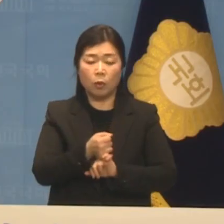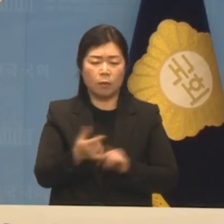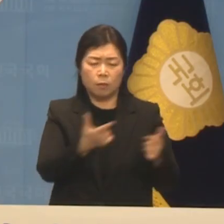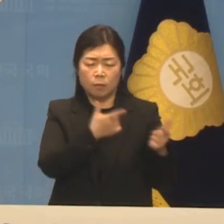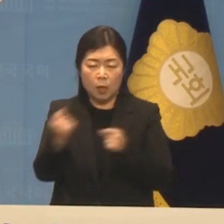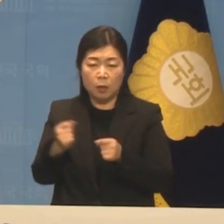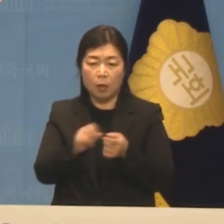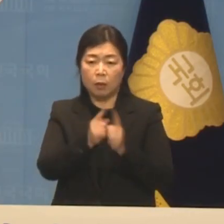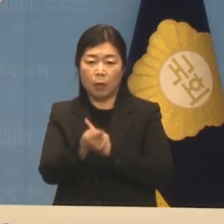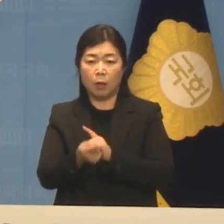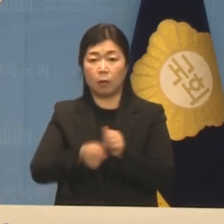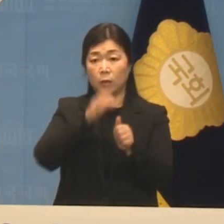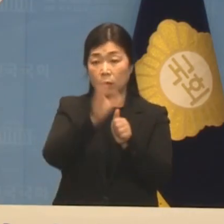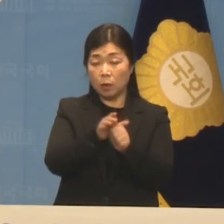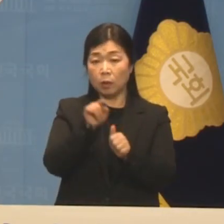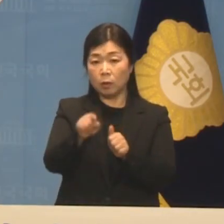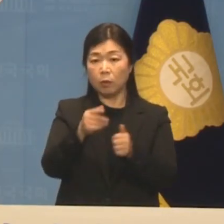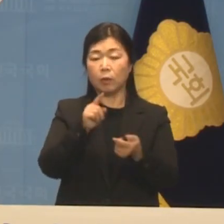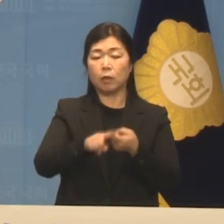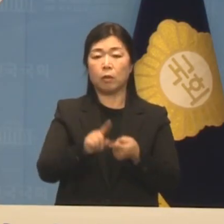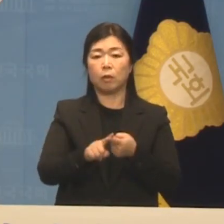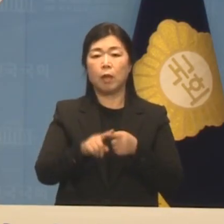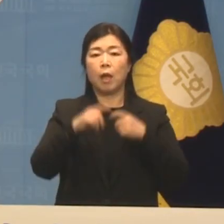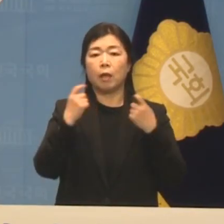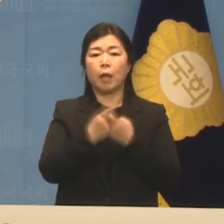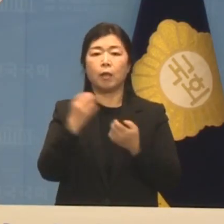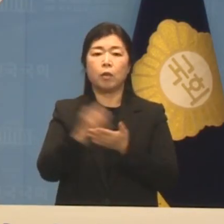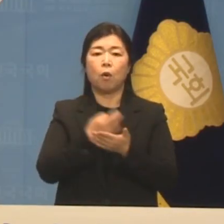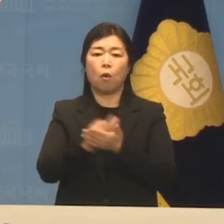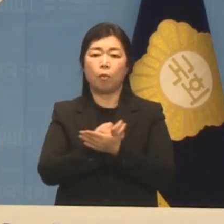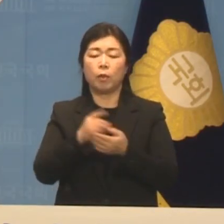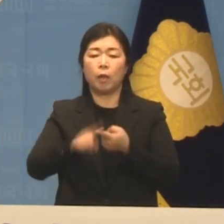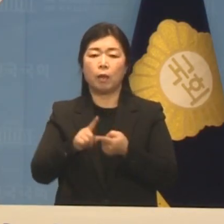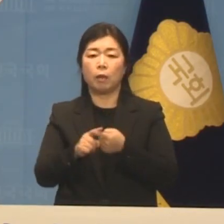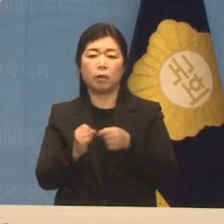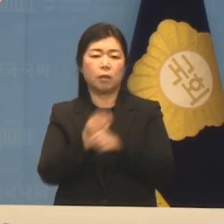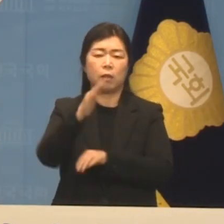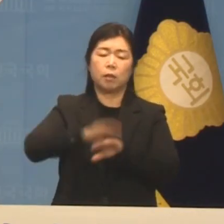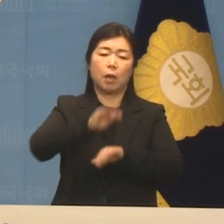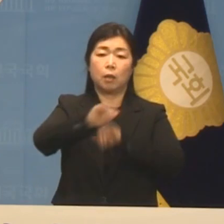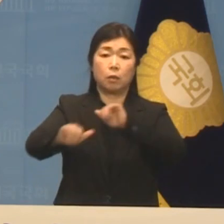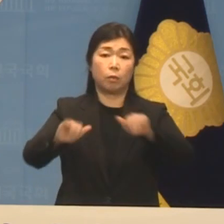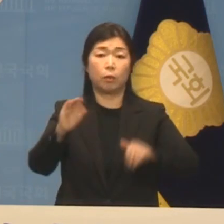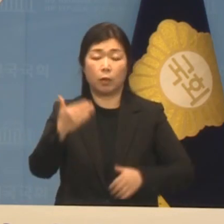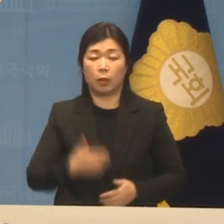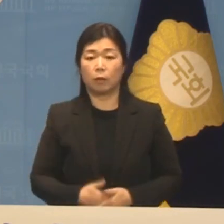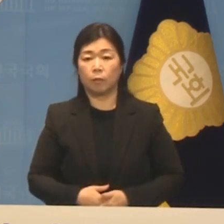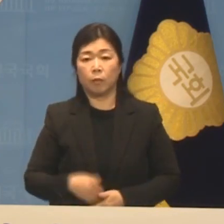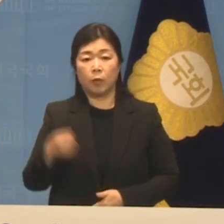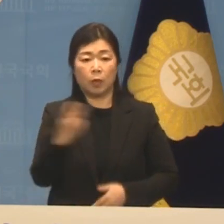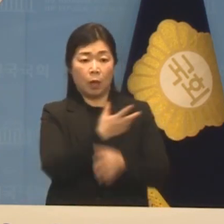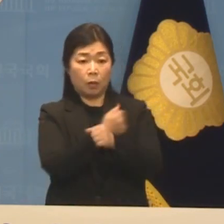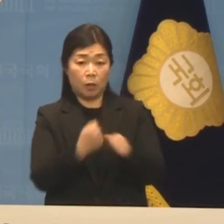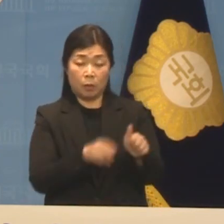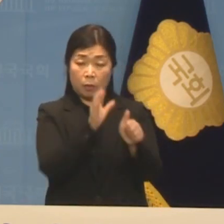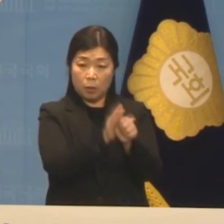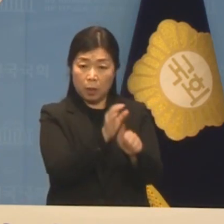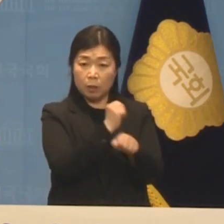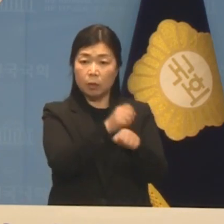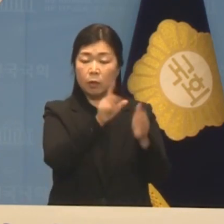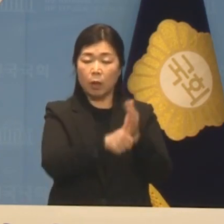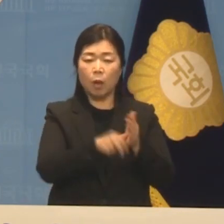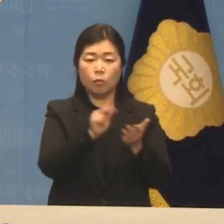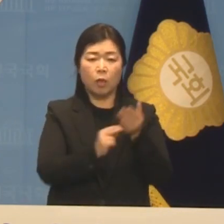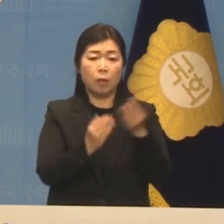것은 사적 자치에 대한 과도한 개입이라며 반대하고 있습니다. 재위탁에 따른 부작용이 발생하지